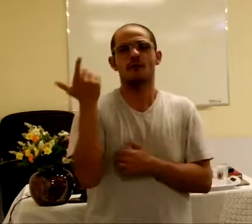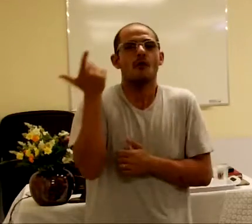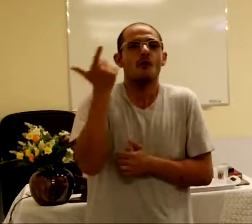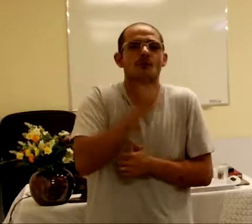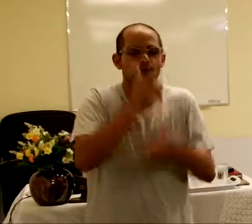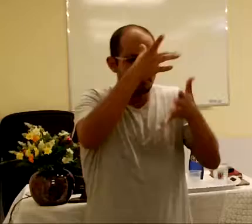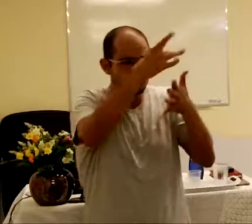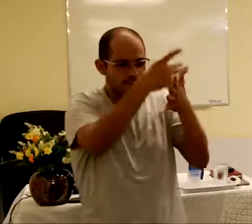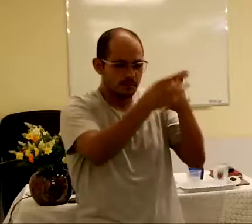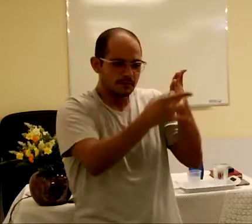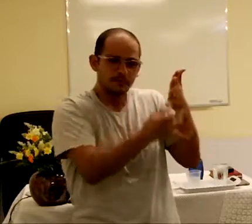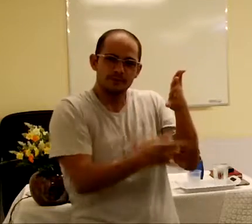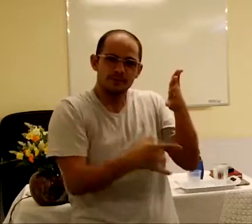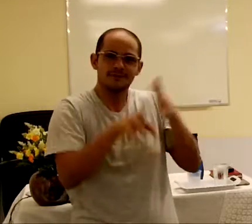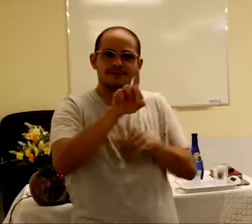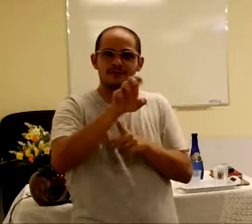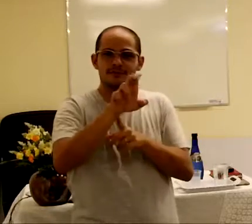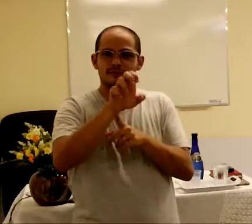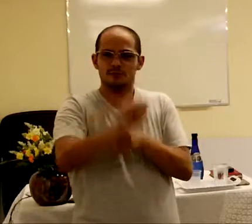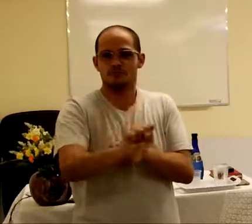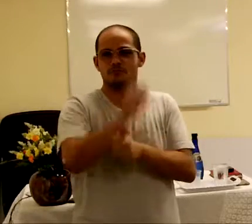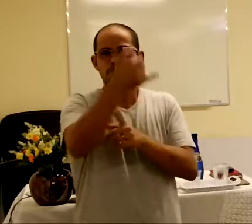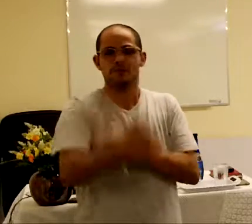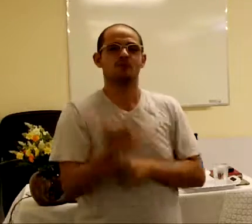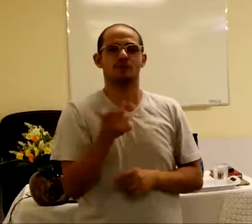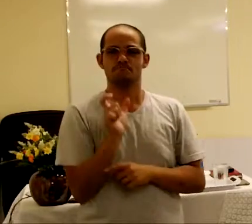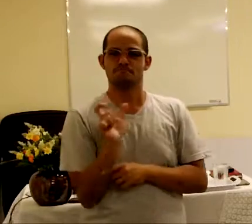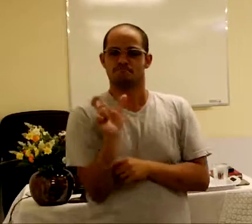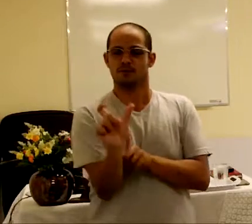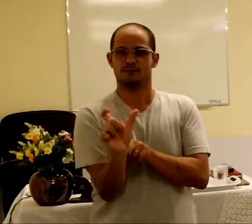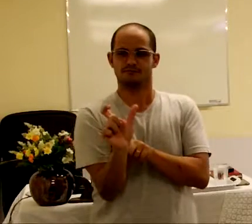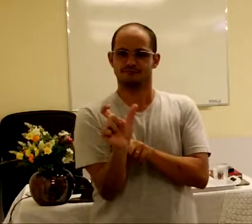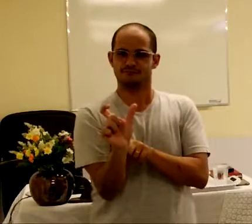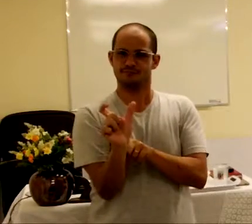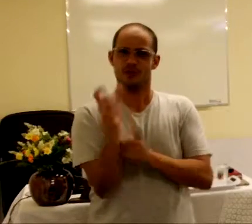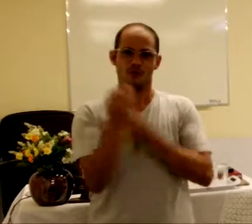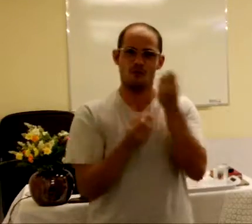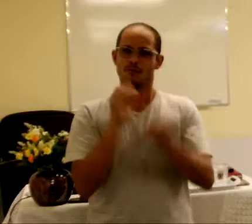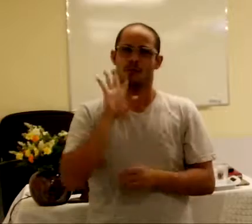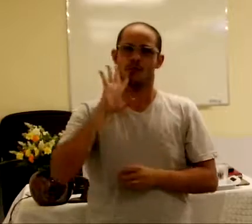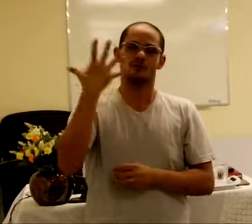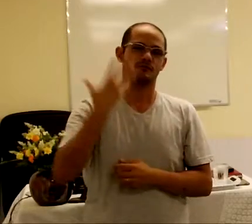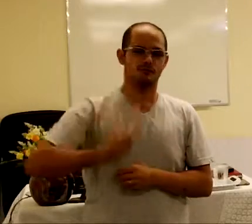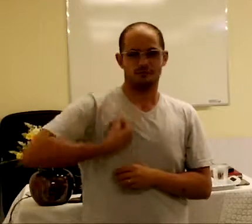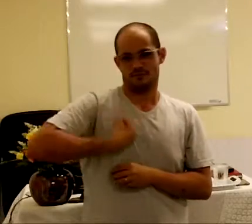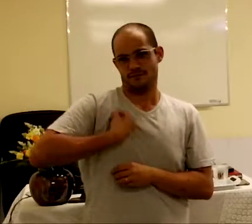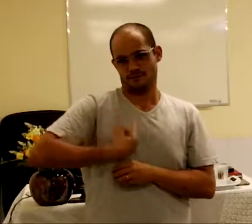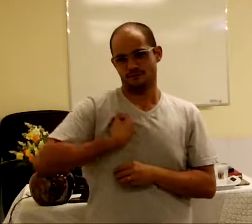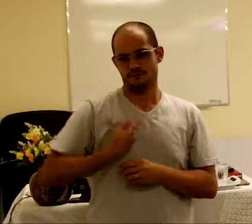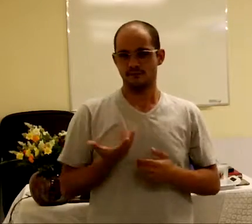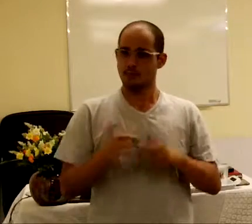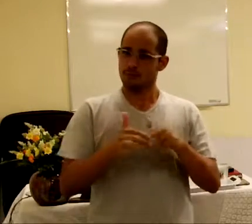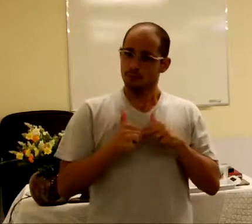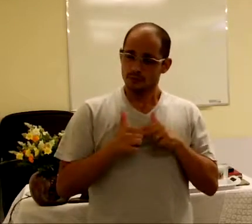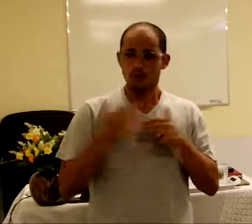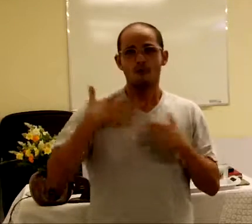íntima, que é espiritual, que não tem palavras ainda que consigam dar conta disso. Então vai ser sempre